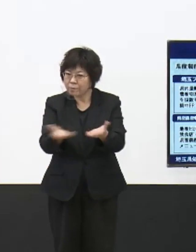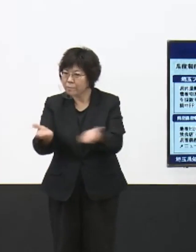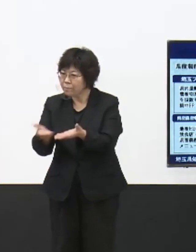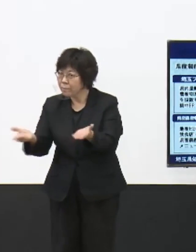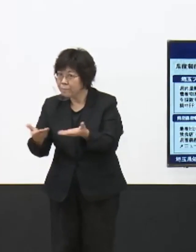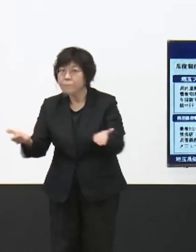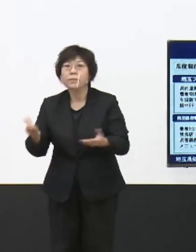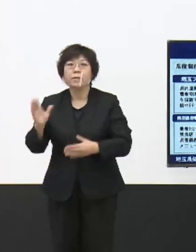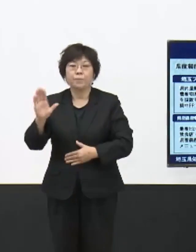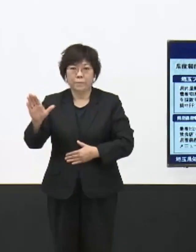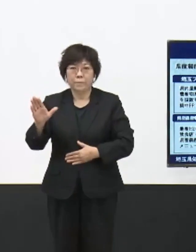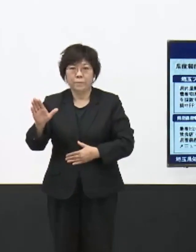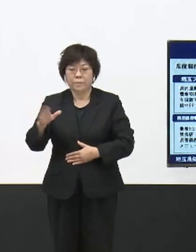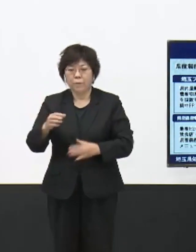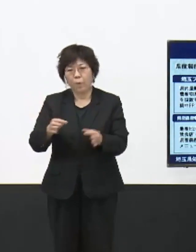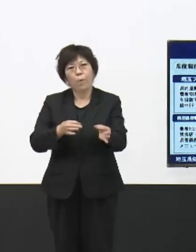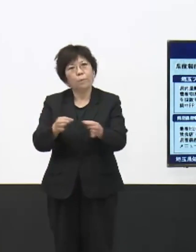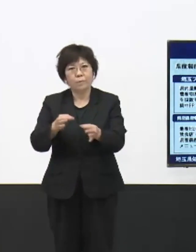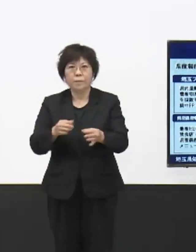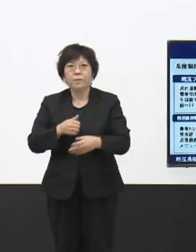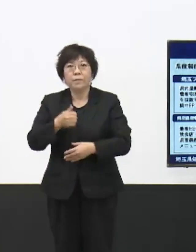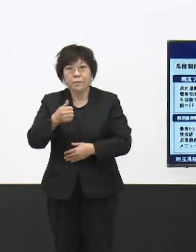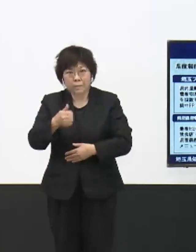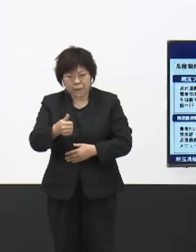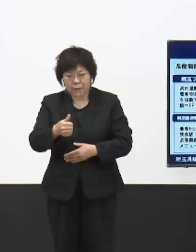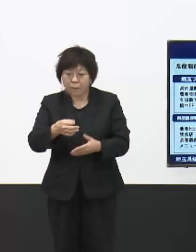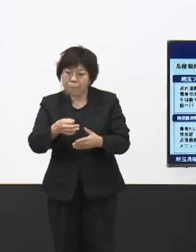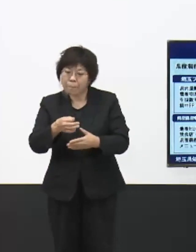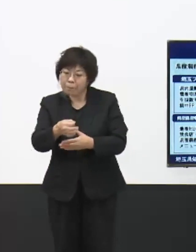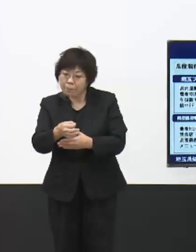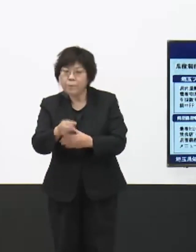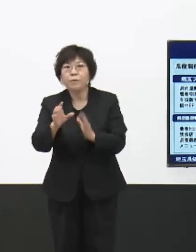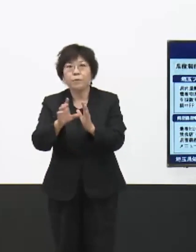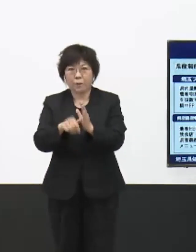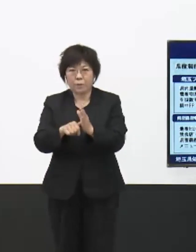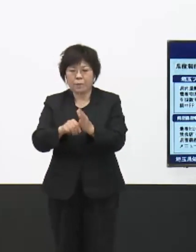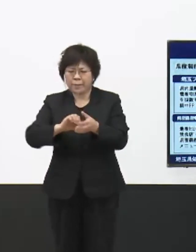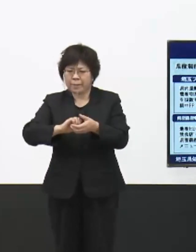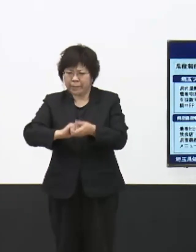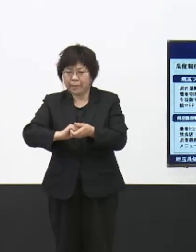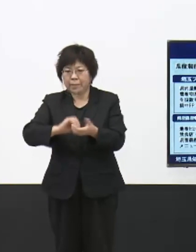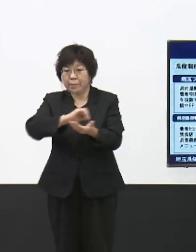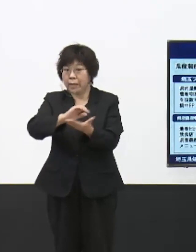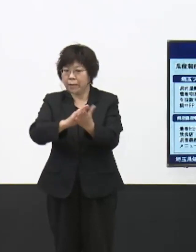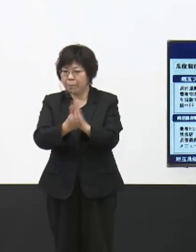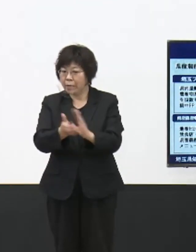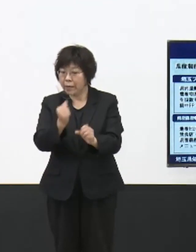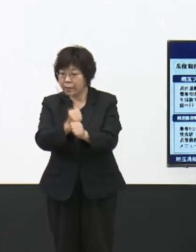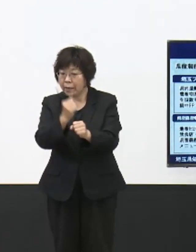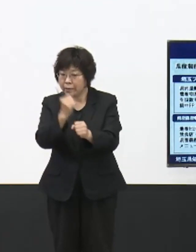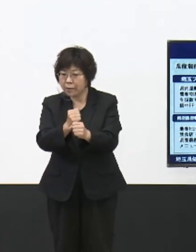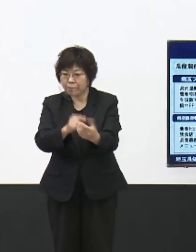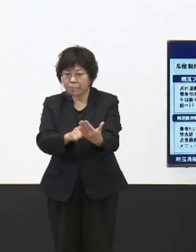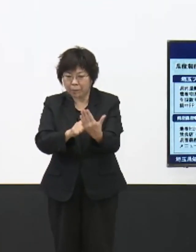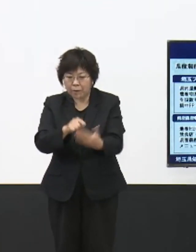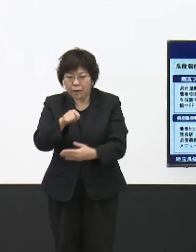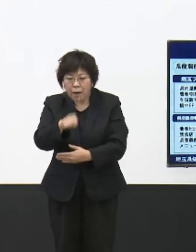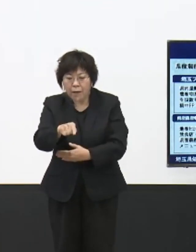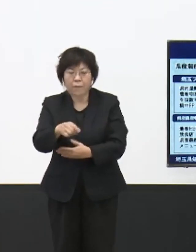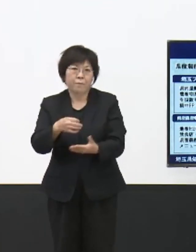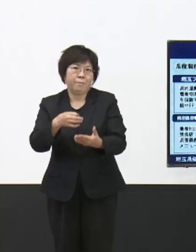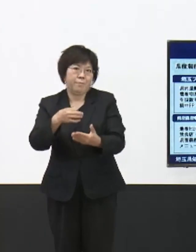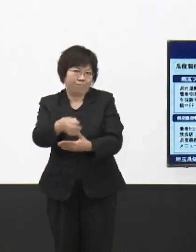ので、店頭でお買い求めの際には、ぜひ埼玉県の生産